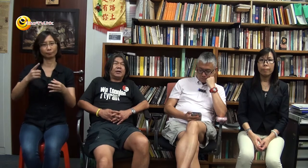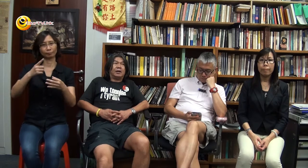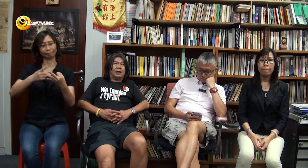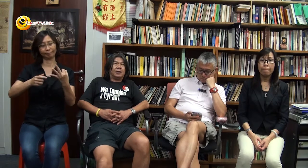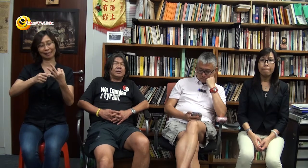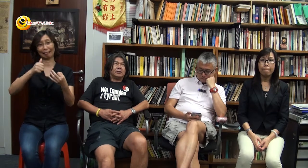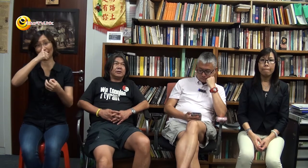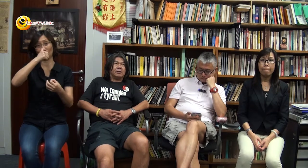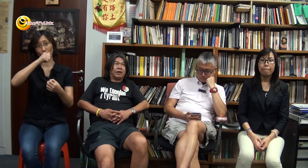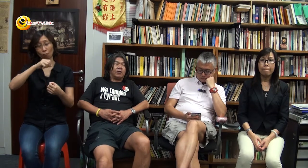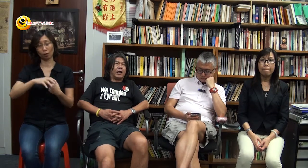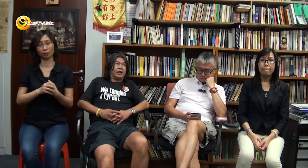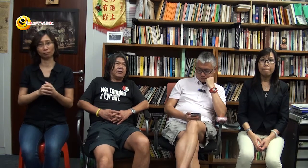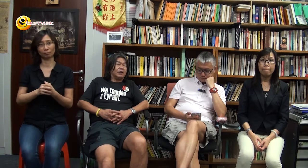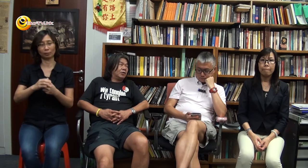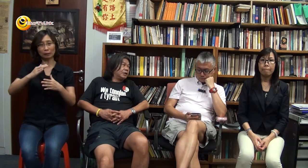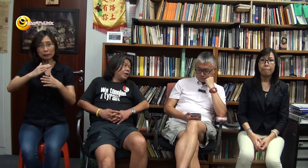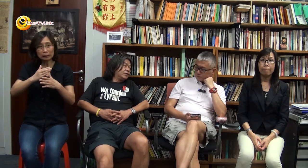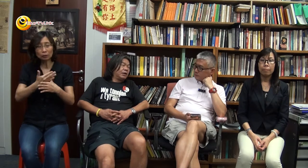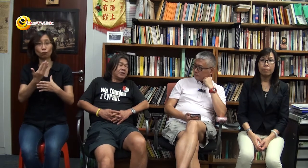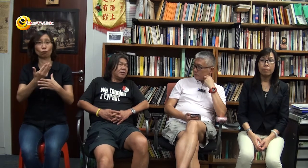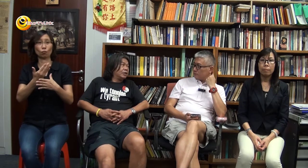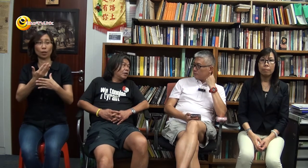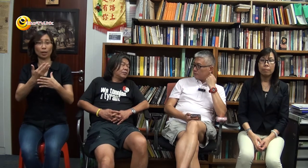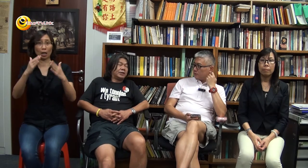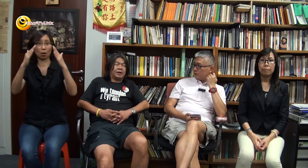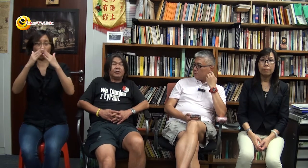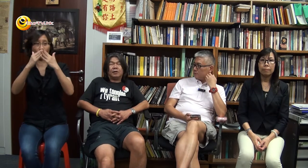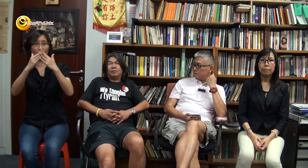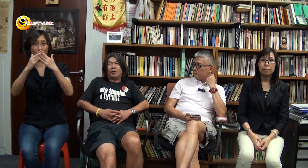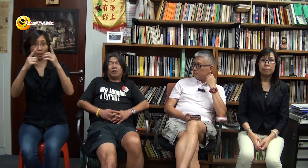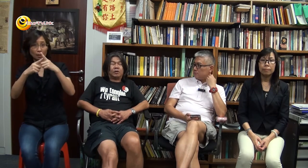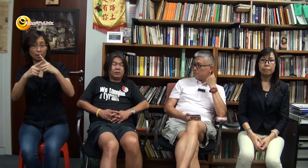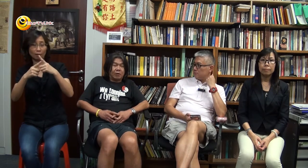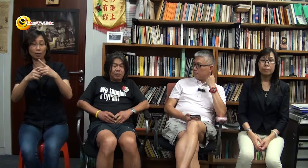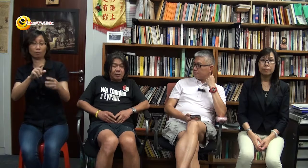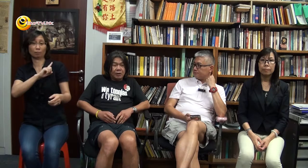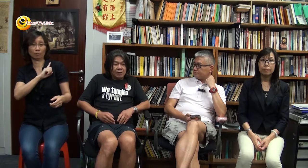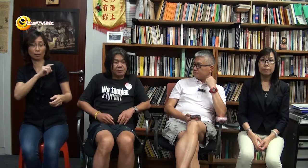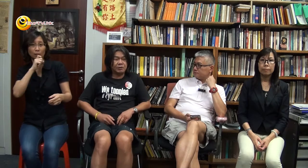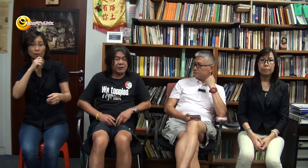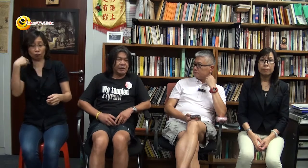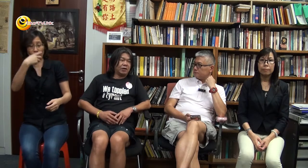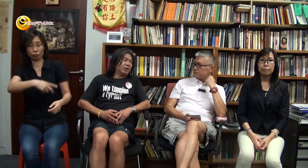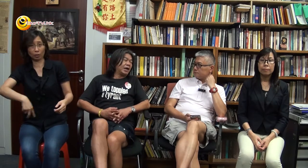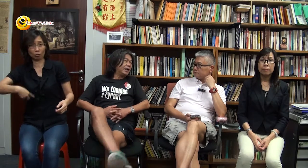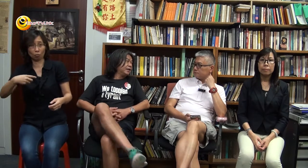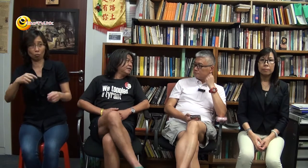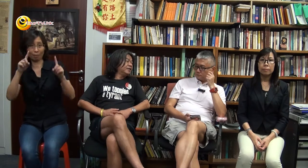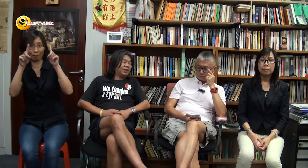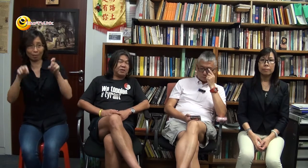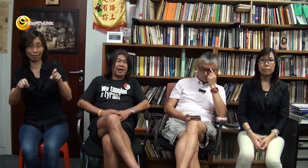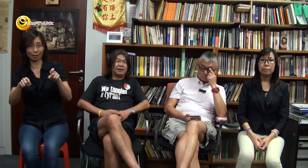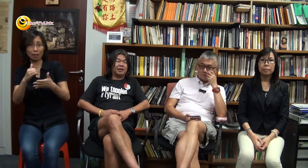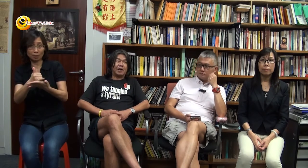因為因為佢家人有健康問題，或者佢自己有健康嘅問題， 係咯， 或者兩樣都有，咁要辭職，我呢個了解嘅，